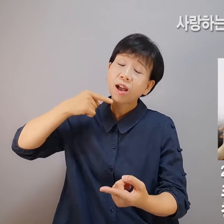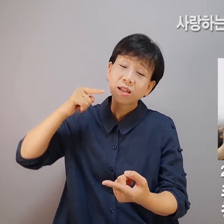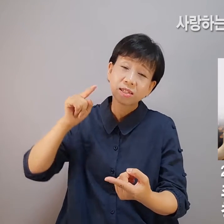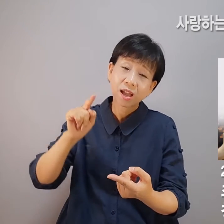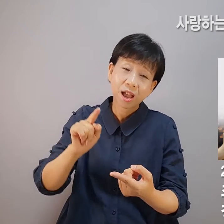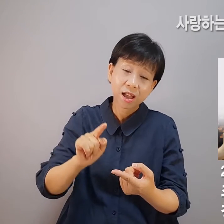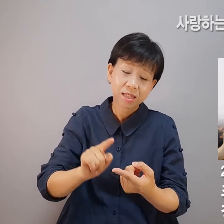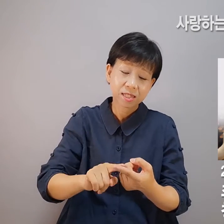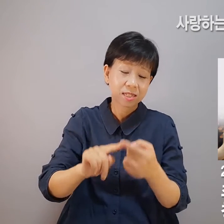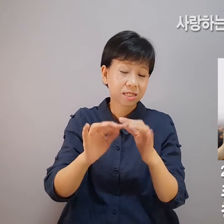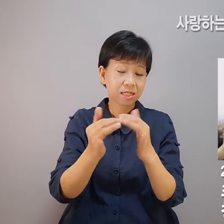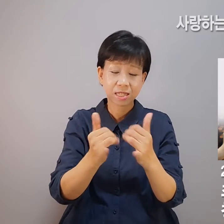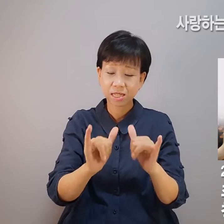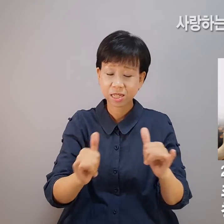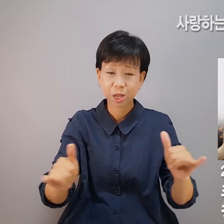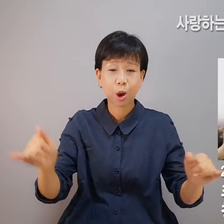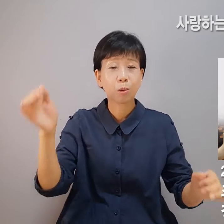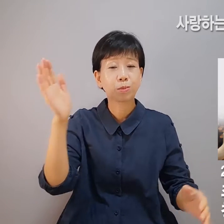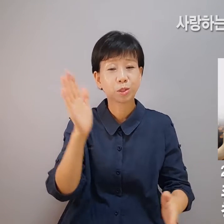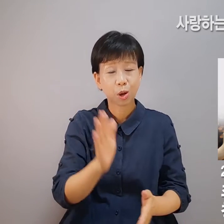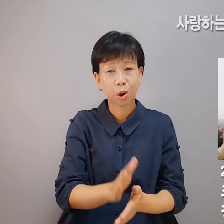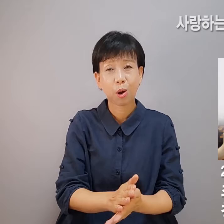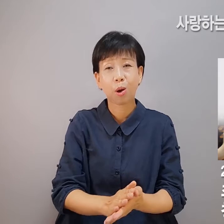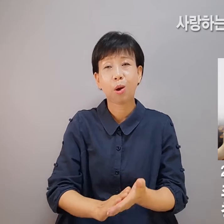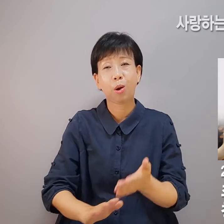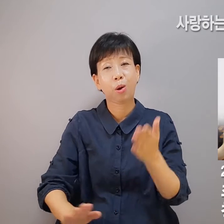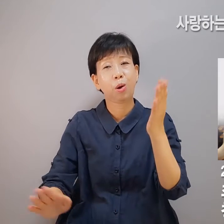그가 찾는 이 없어